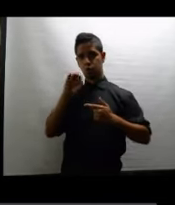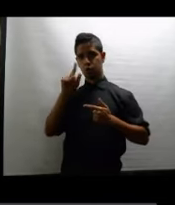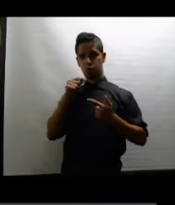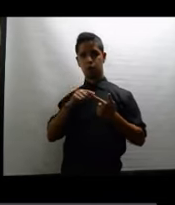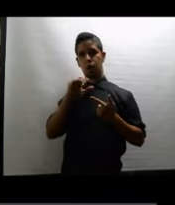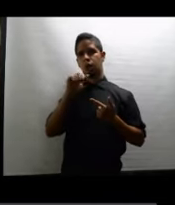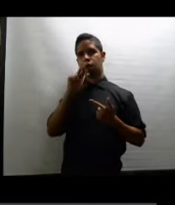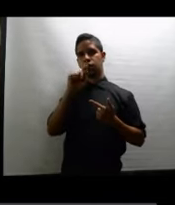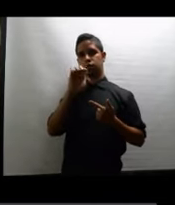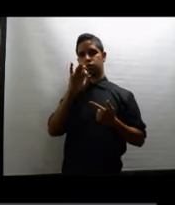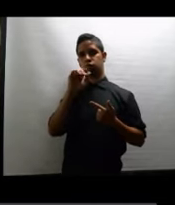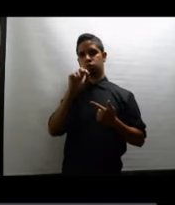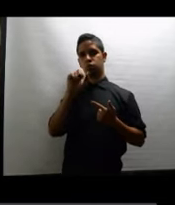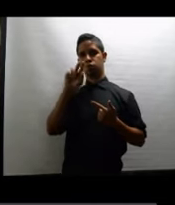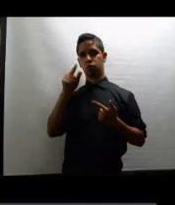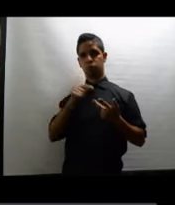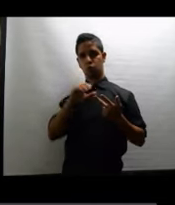artefusion.org o